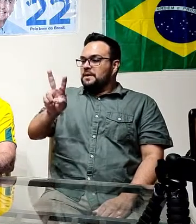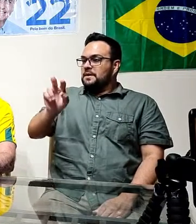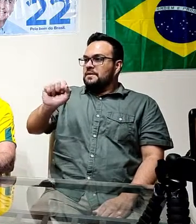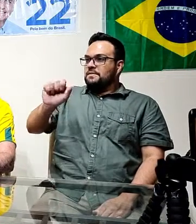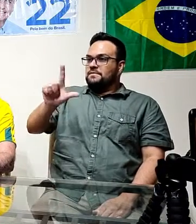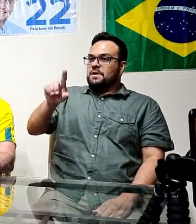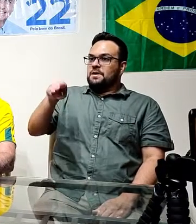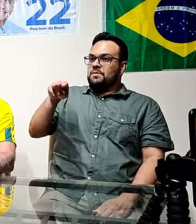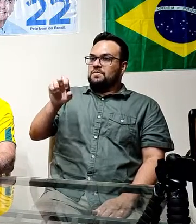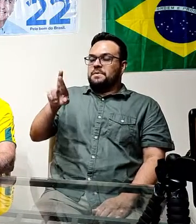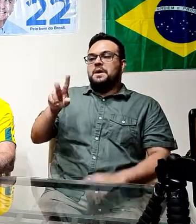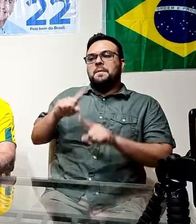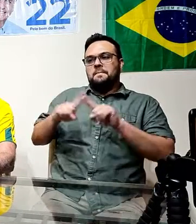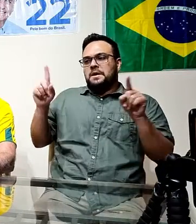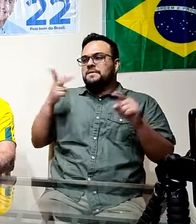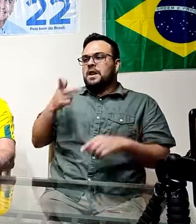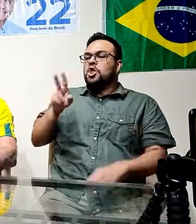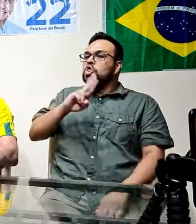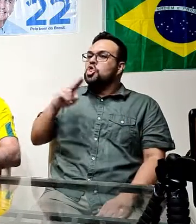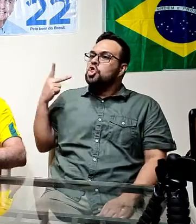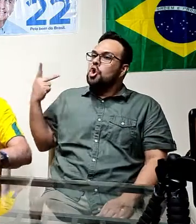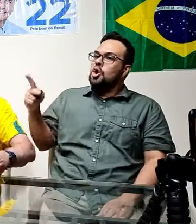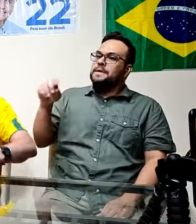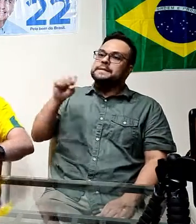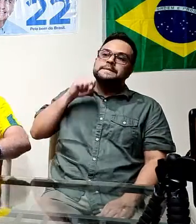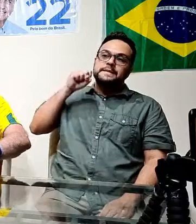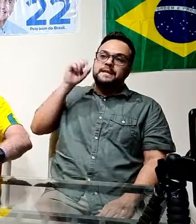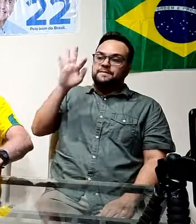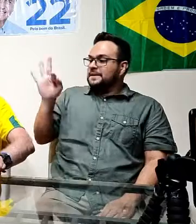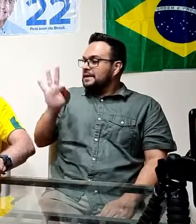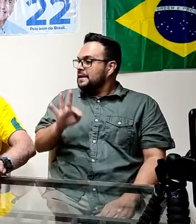fazer aqui, lançar o nome aqui do Eduardo Amorim ao Senado Federal.